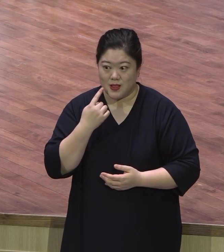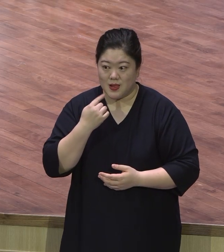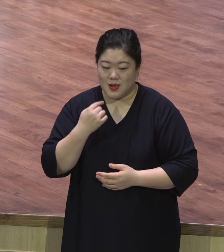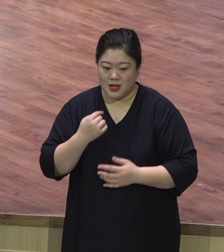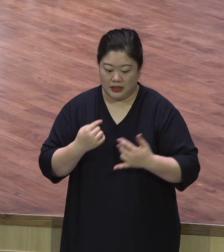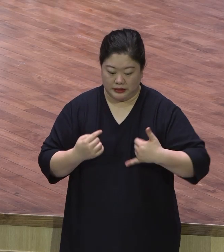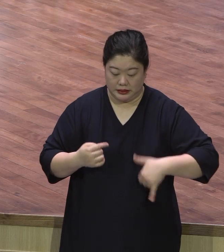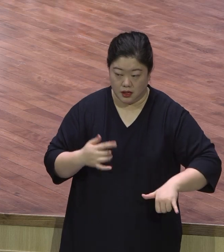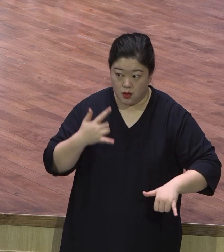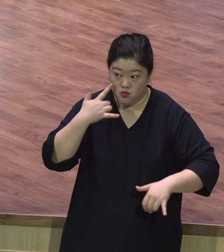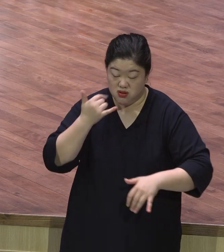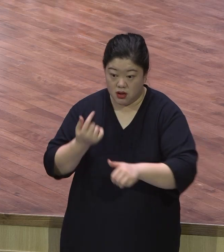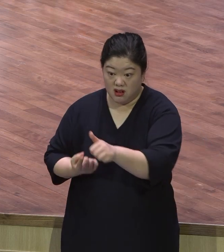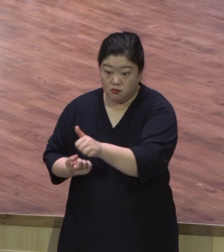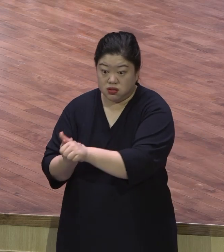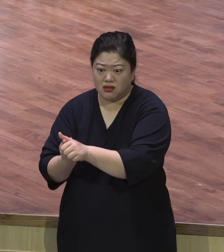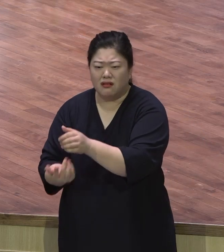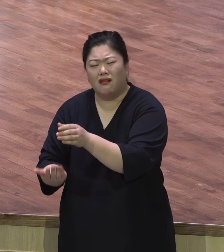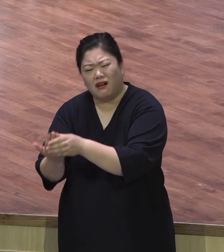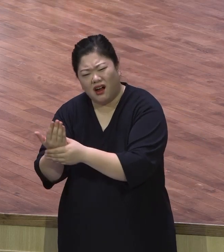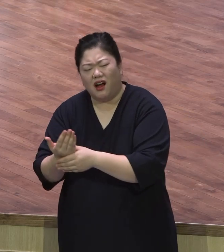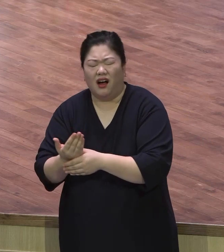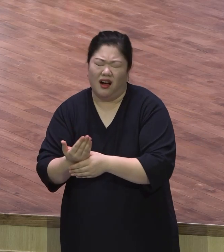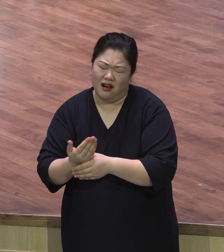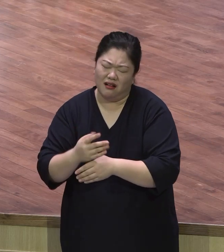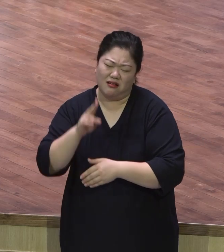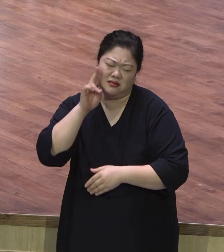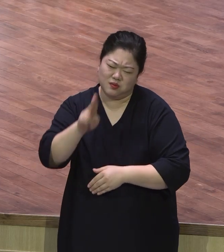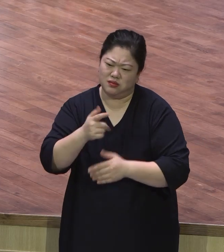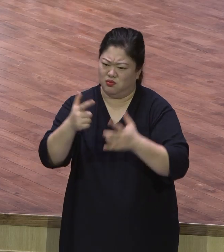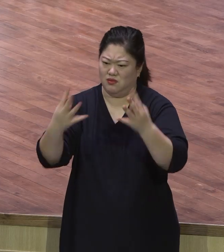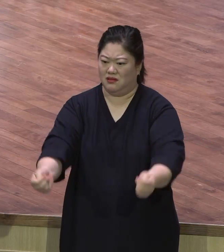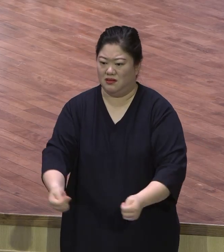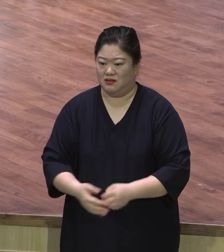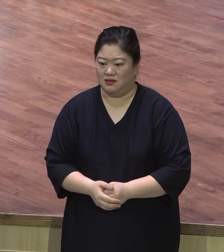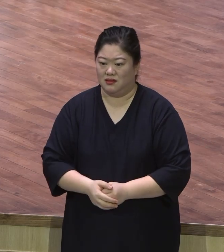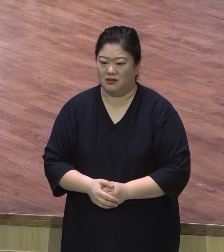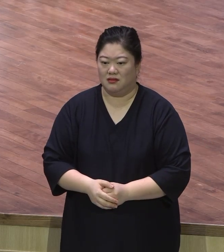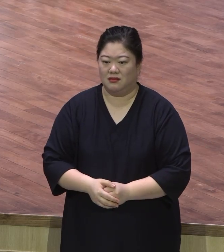온갖 속임수로 온갖 방법을 다 써서 돈만 벌 수 있다면